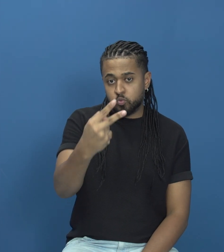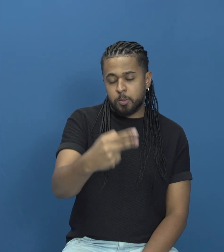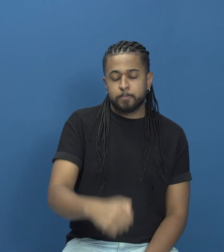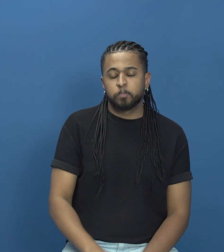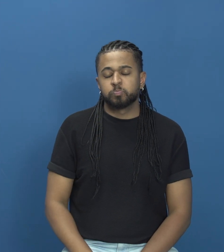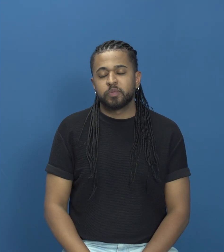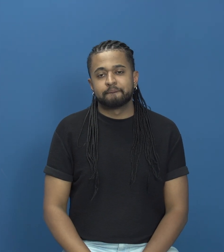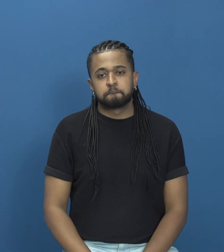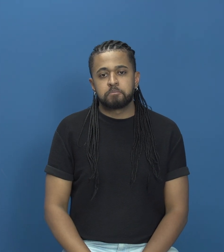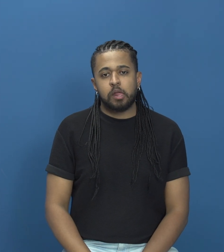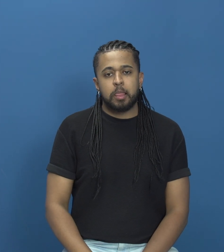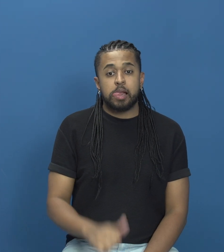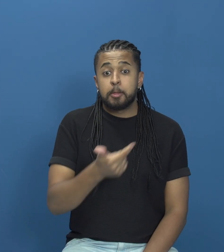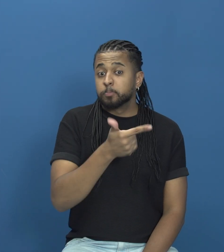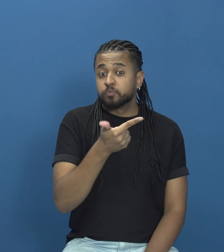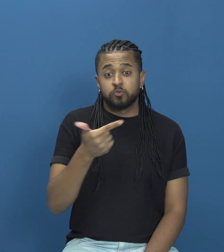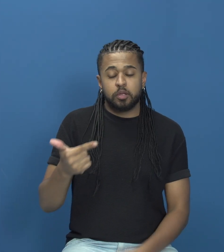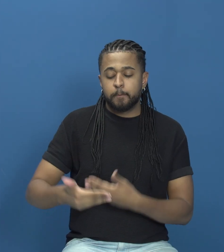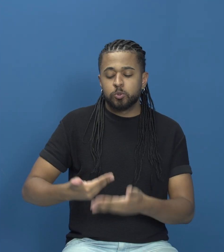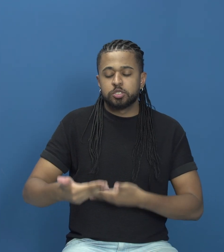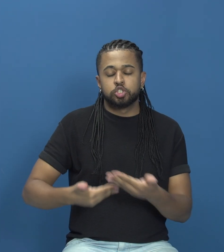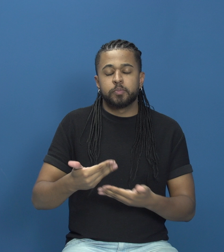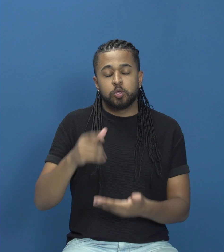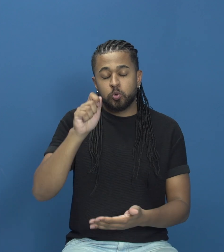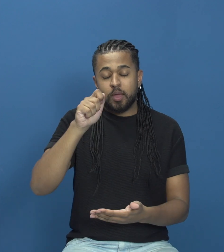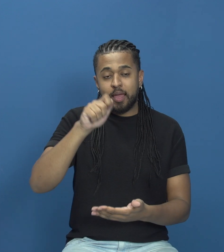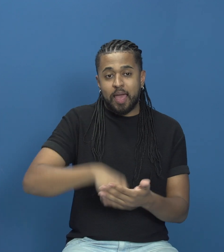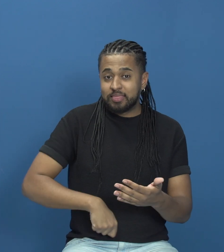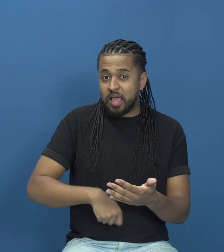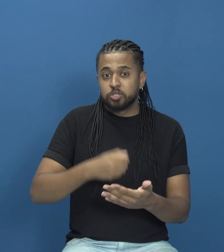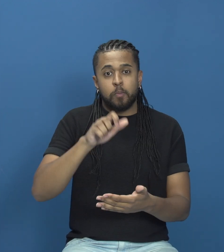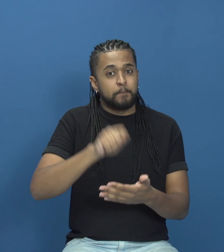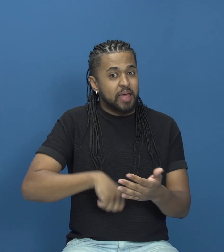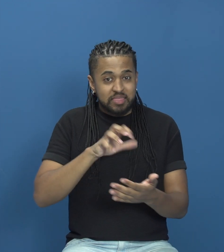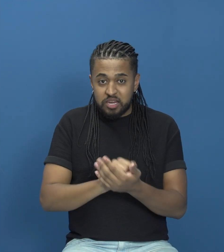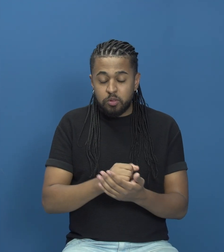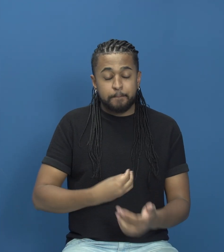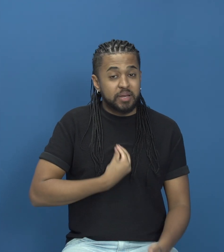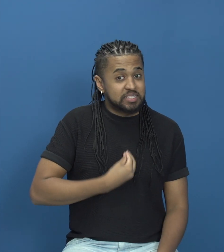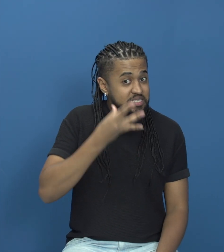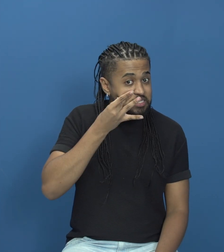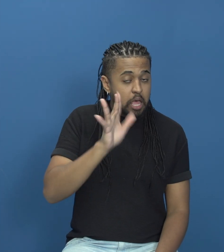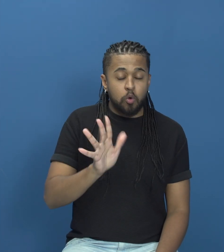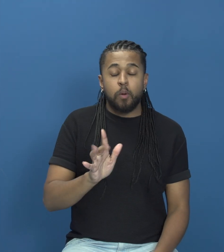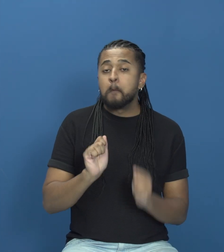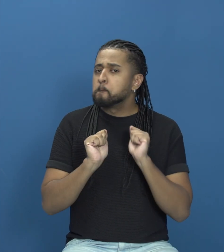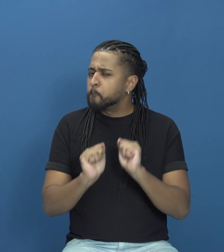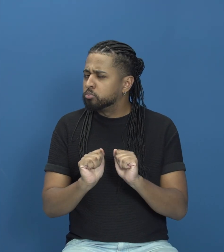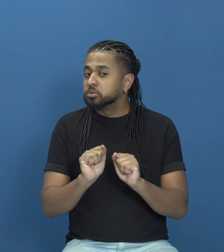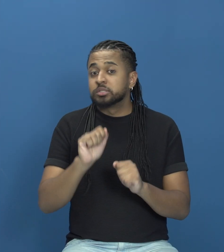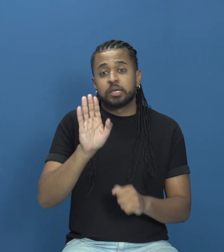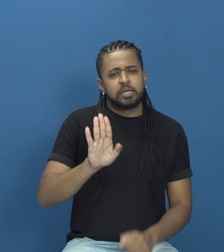13.2. Não haverá procedimento de cadastro, matrícula, presencial, podendo